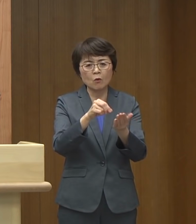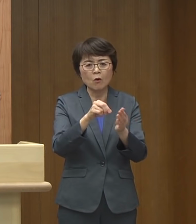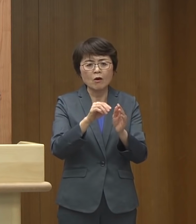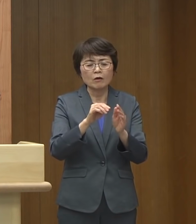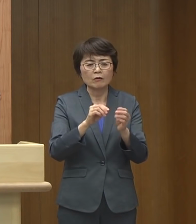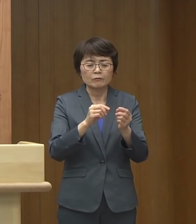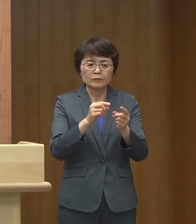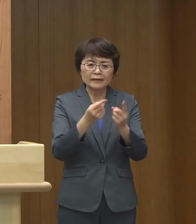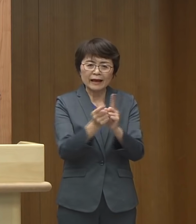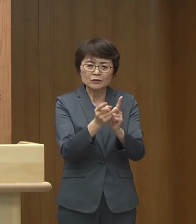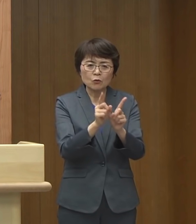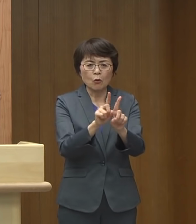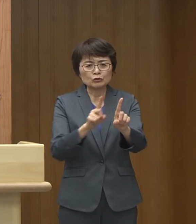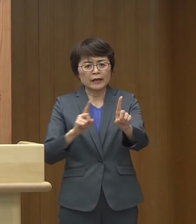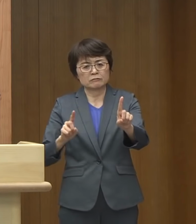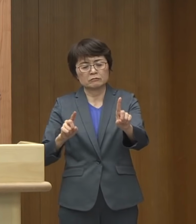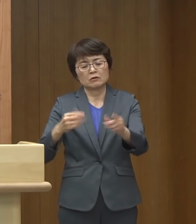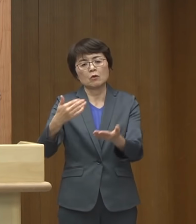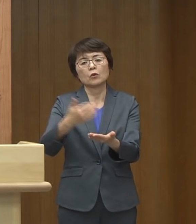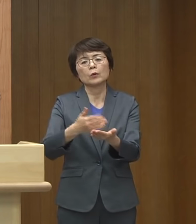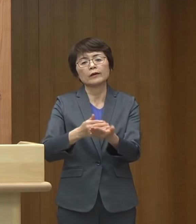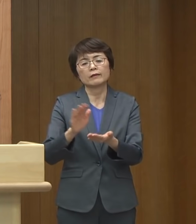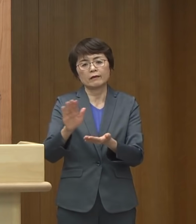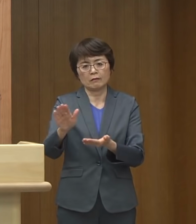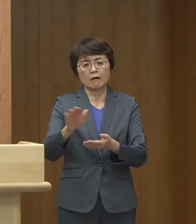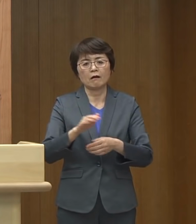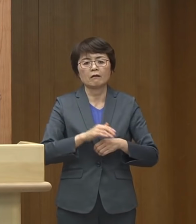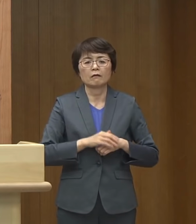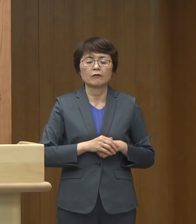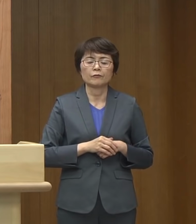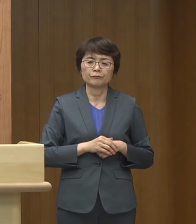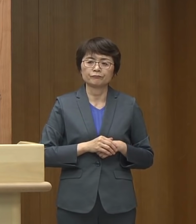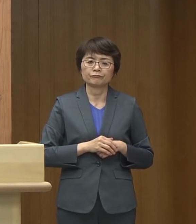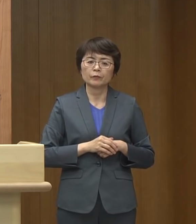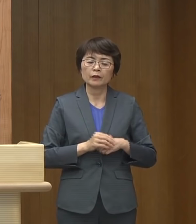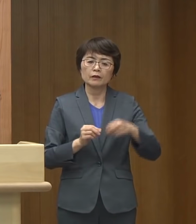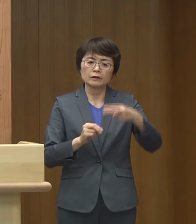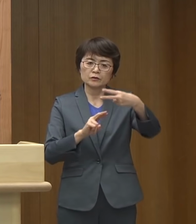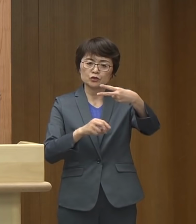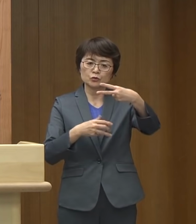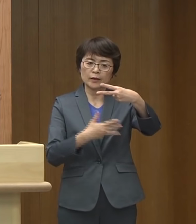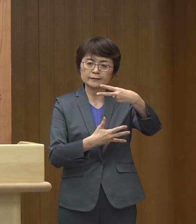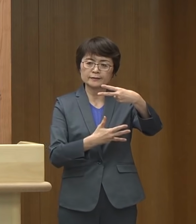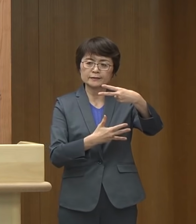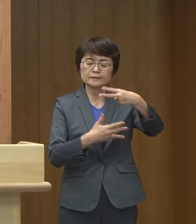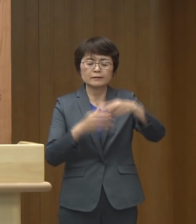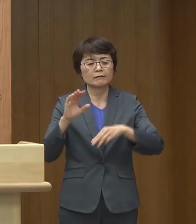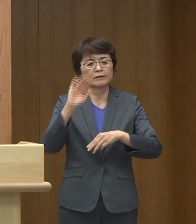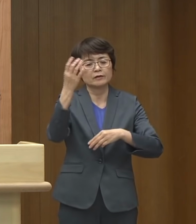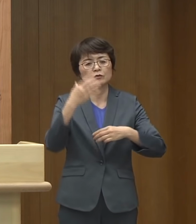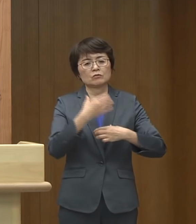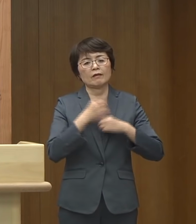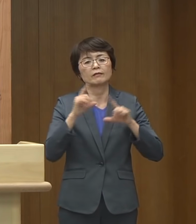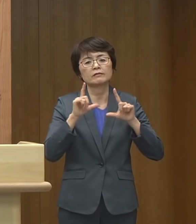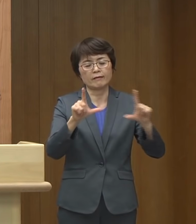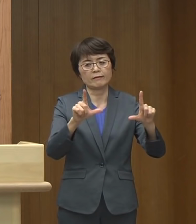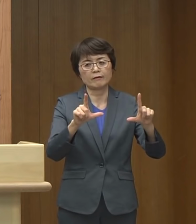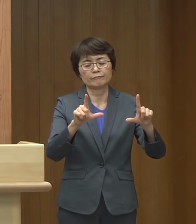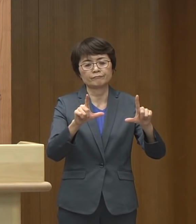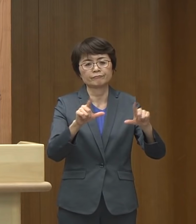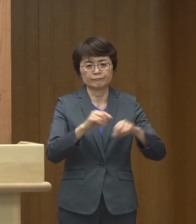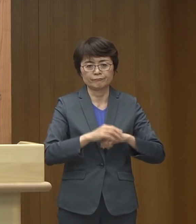招くと指摘されていました。この2月28日に緊急事態宣言をして、まあ、こ